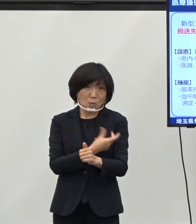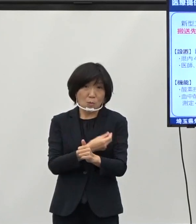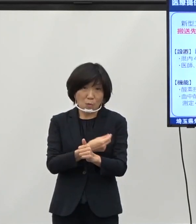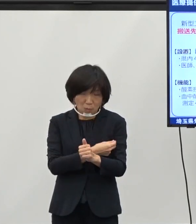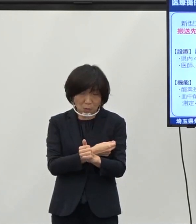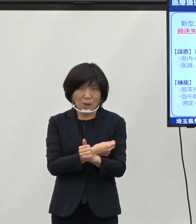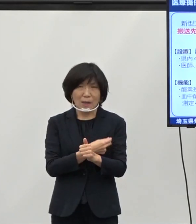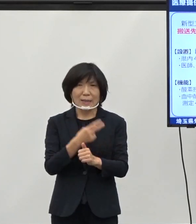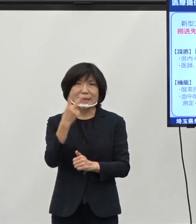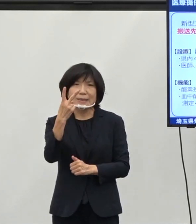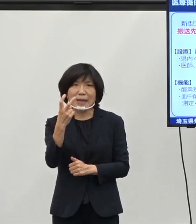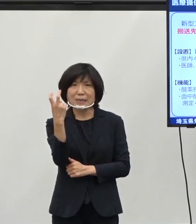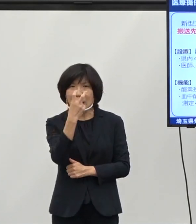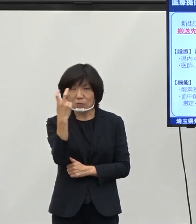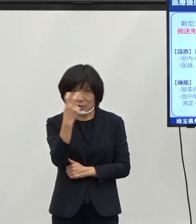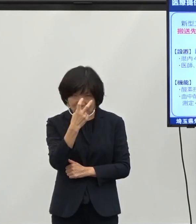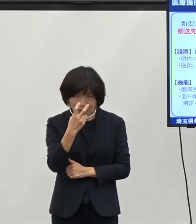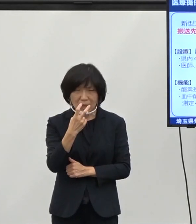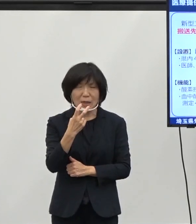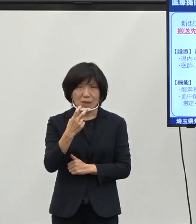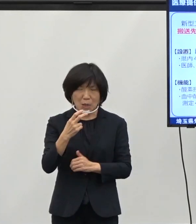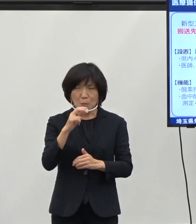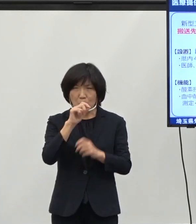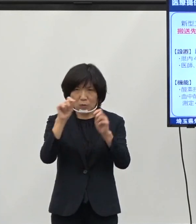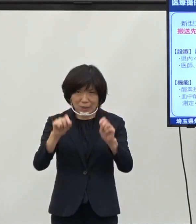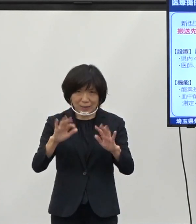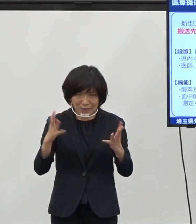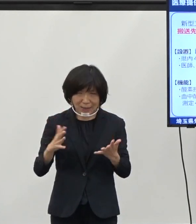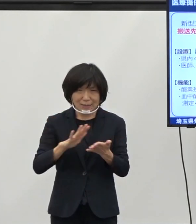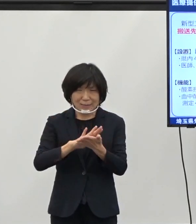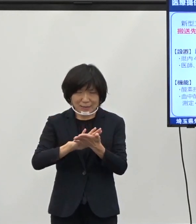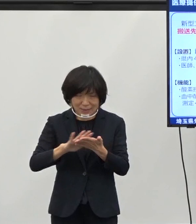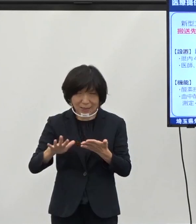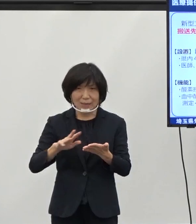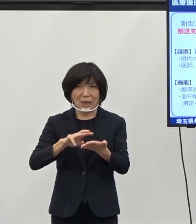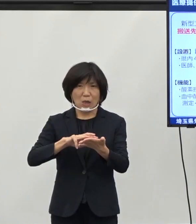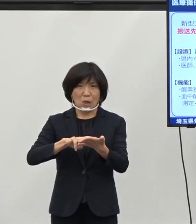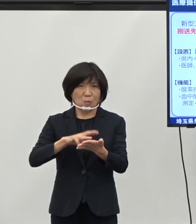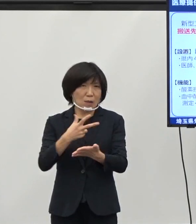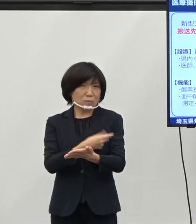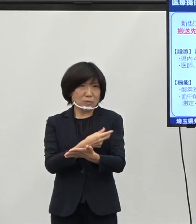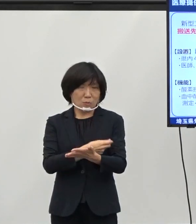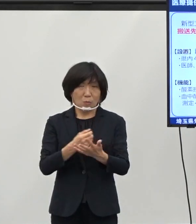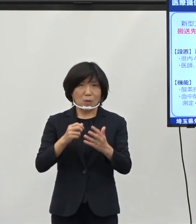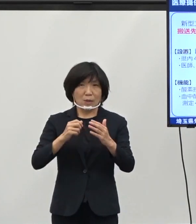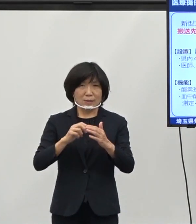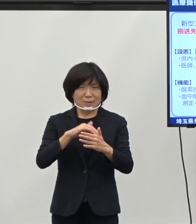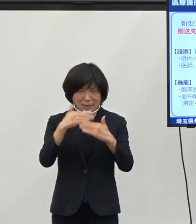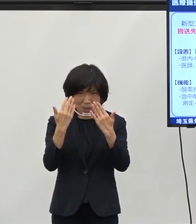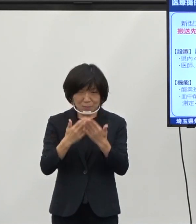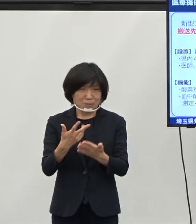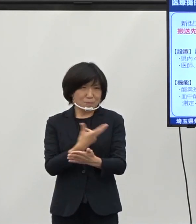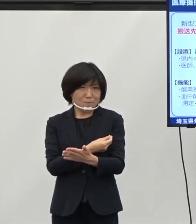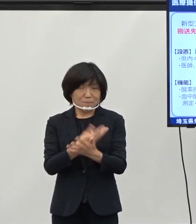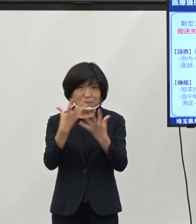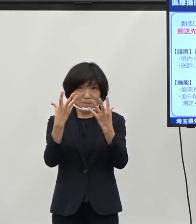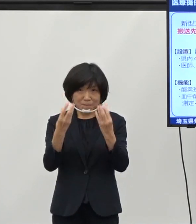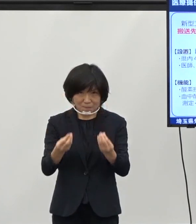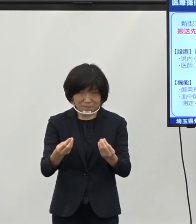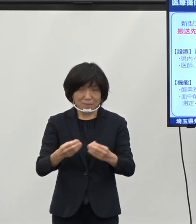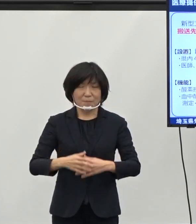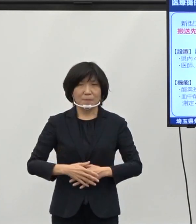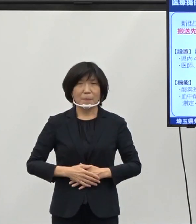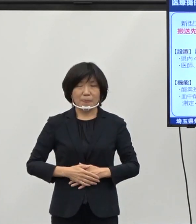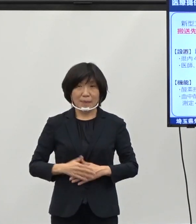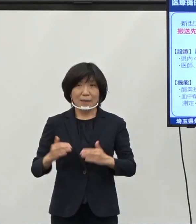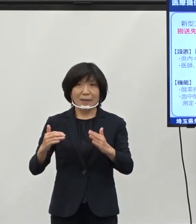ックを経たワクチンを使用をしています。また武田薬品によると、このロットで本件に